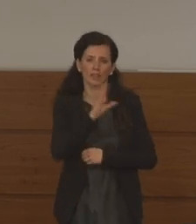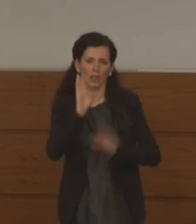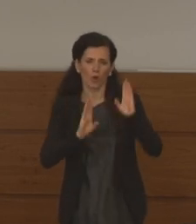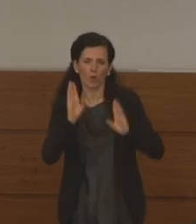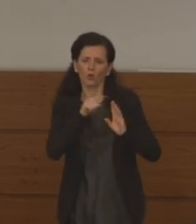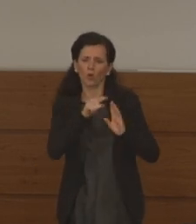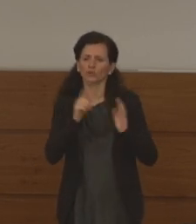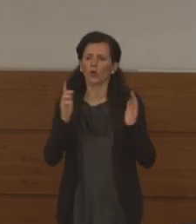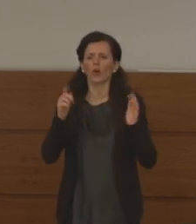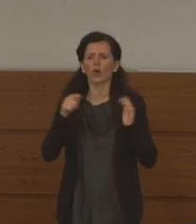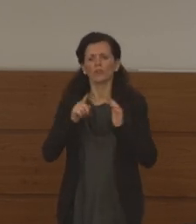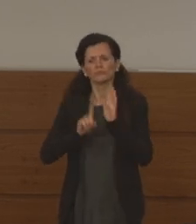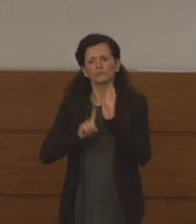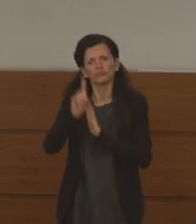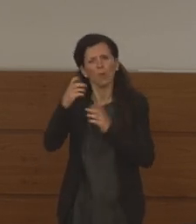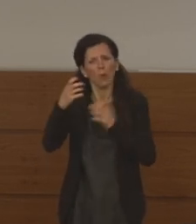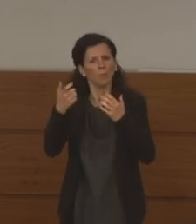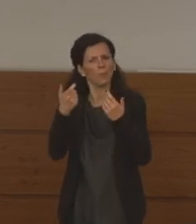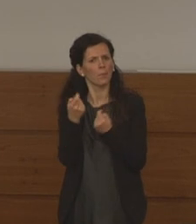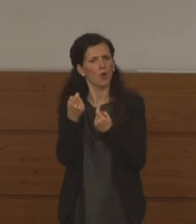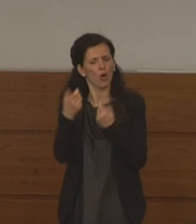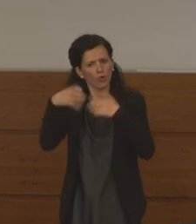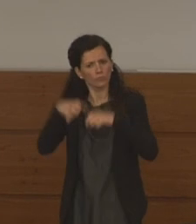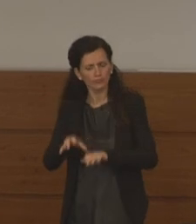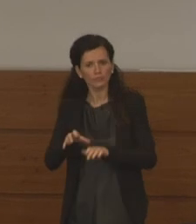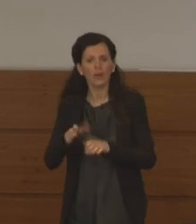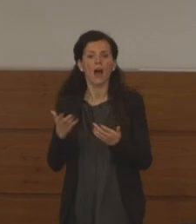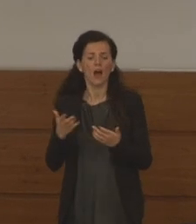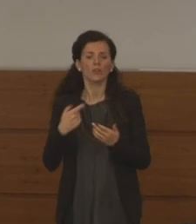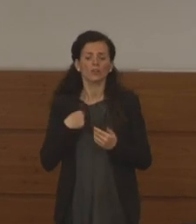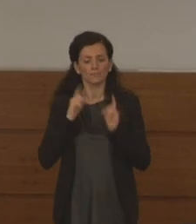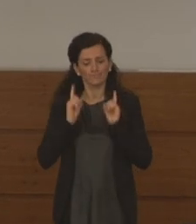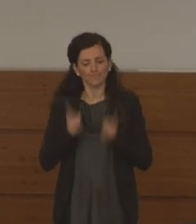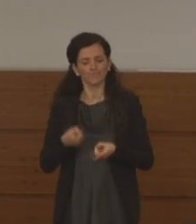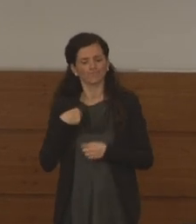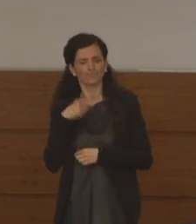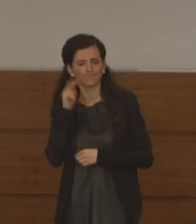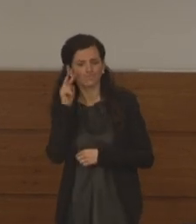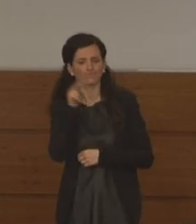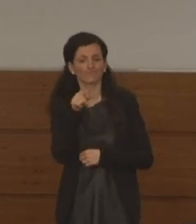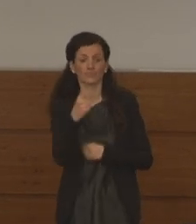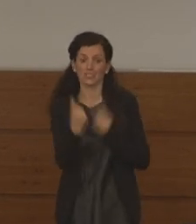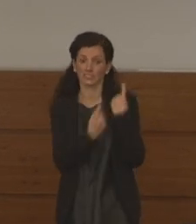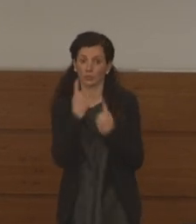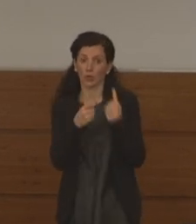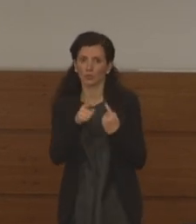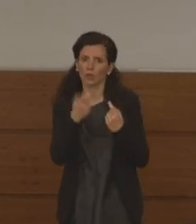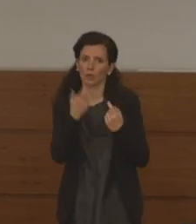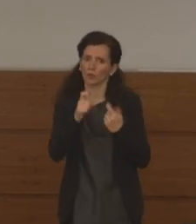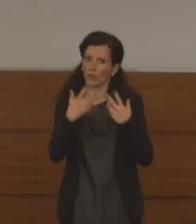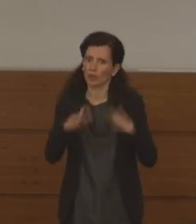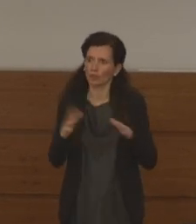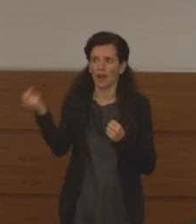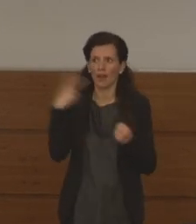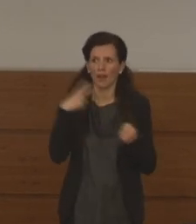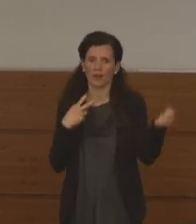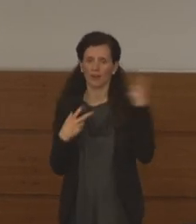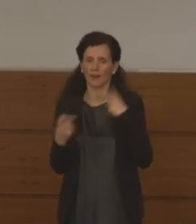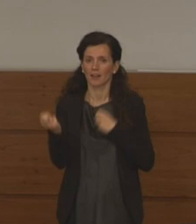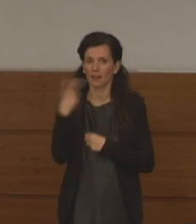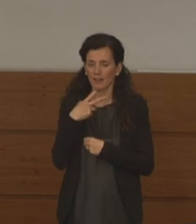province e abbiamo dovuto prendere atto nostro malgrado dopo le segnalazioni di alcuni